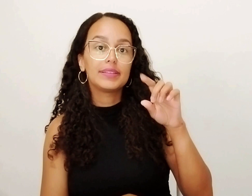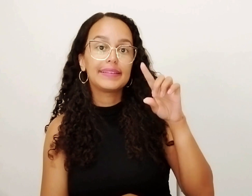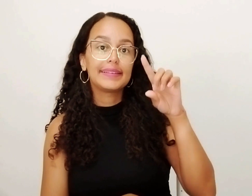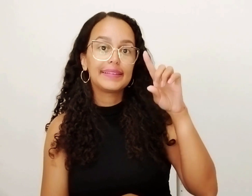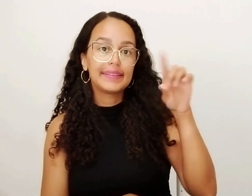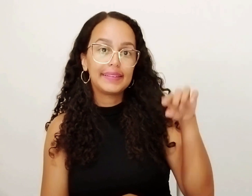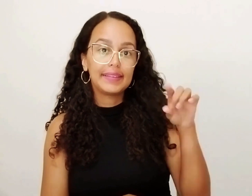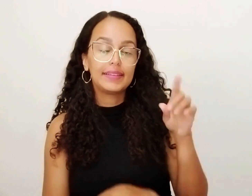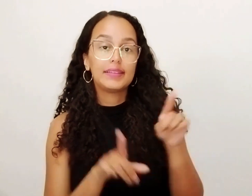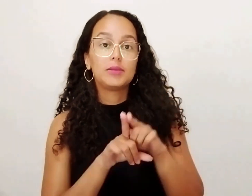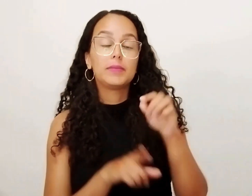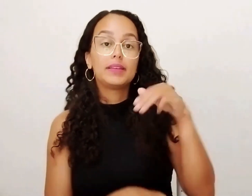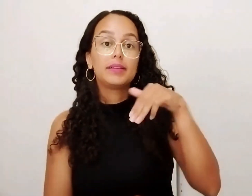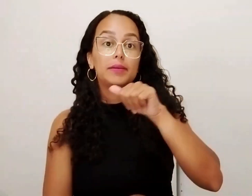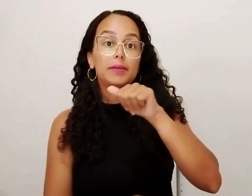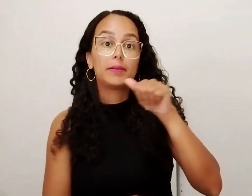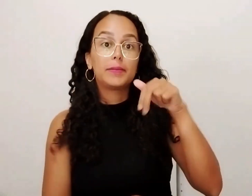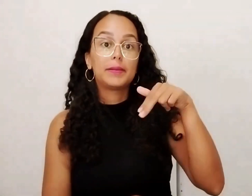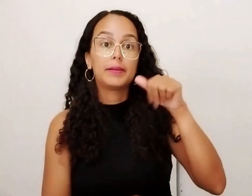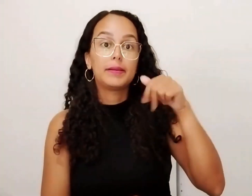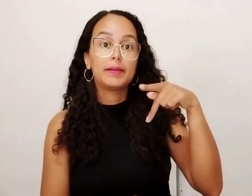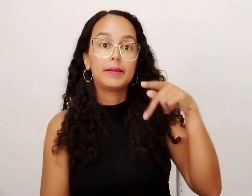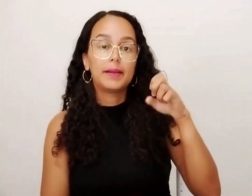Si, mãe do mato.